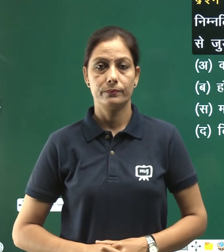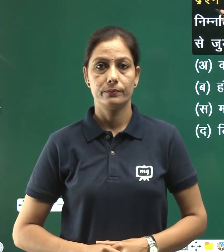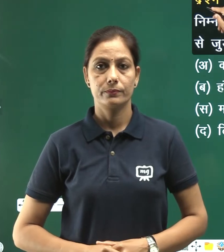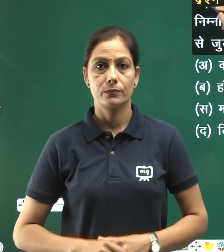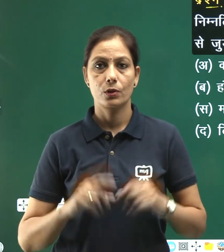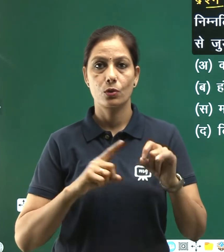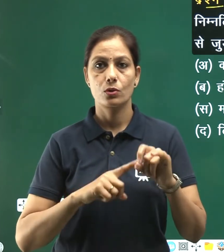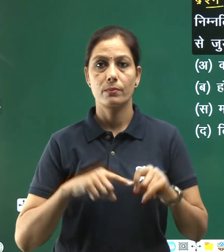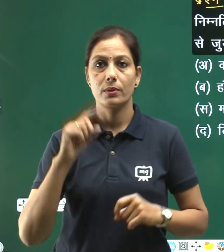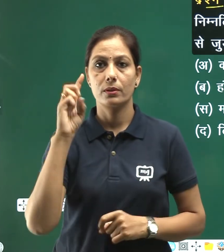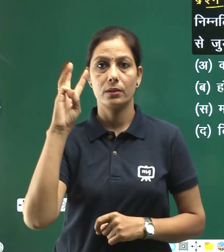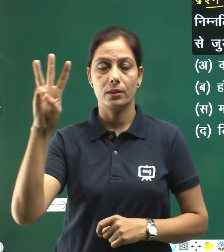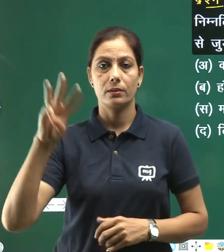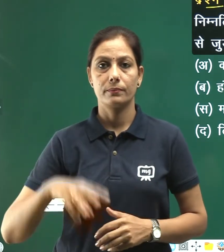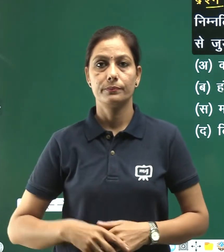प्रश्न 3,